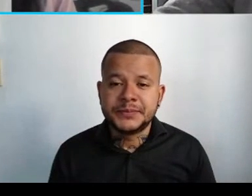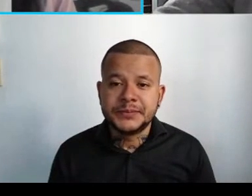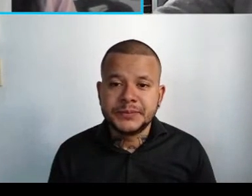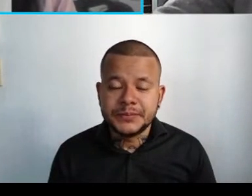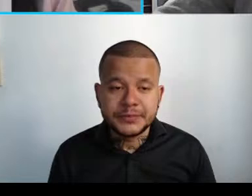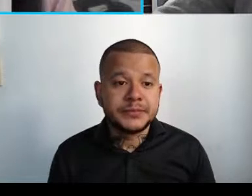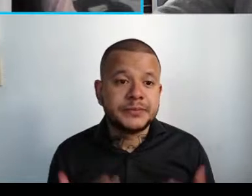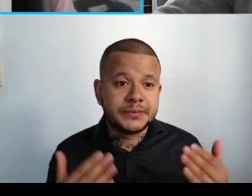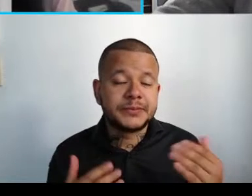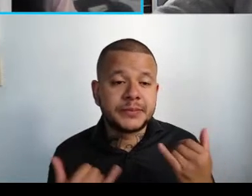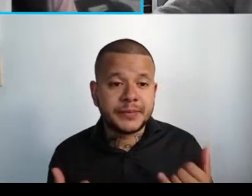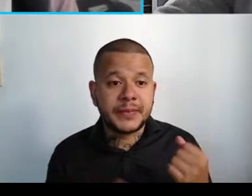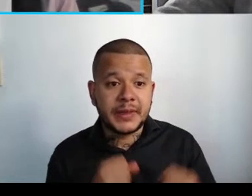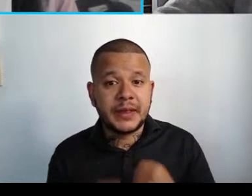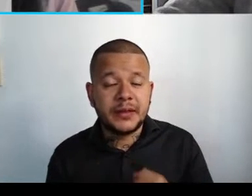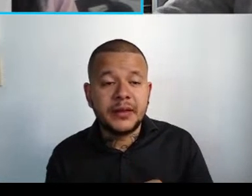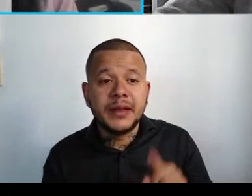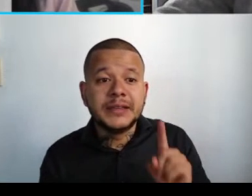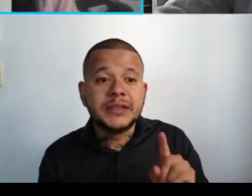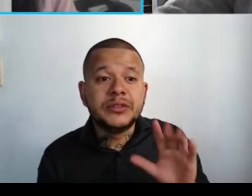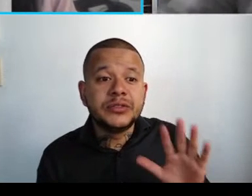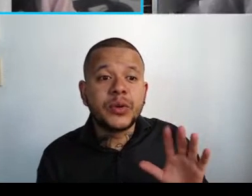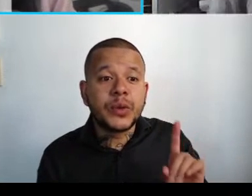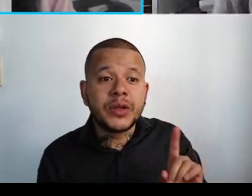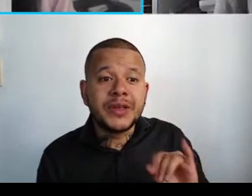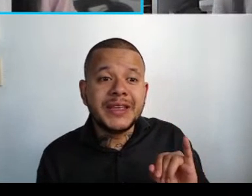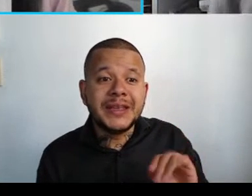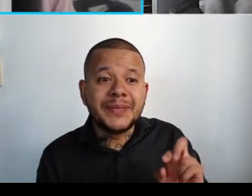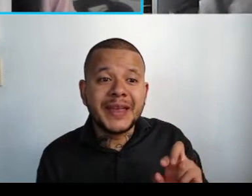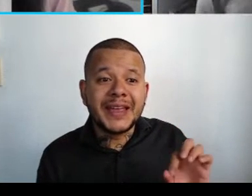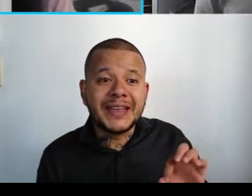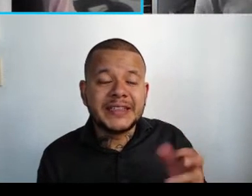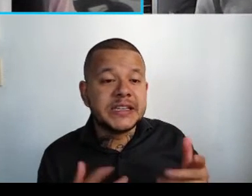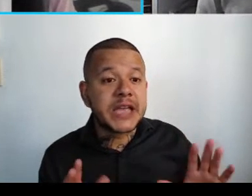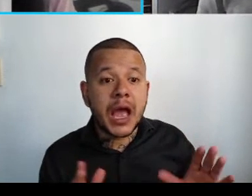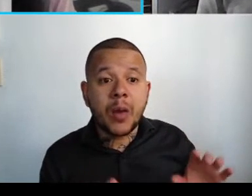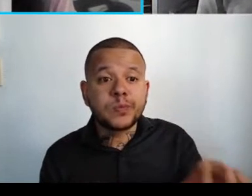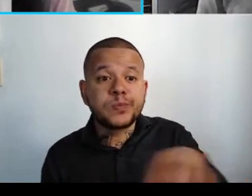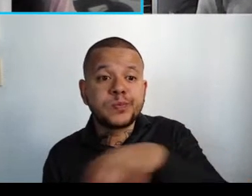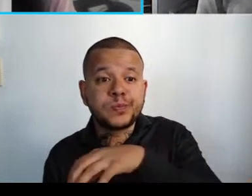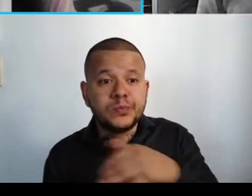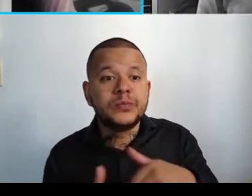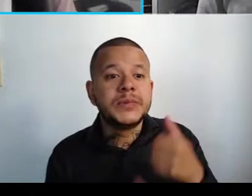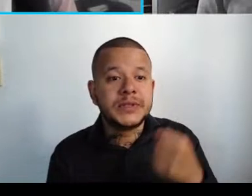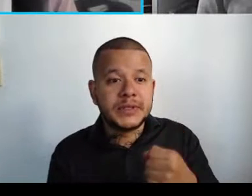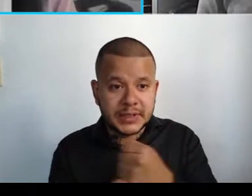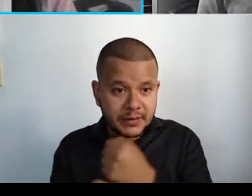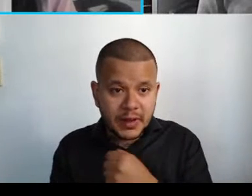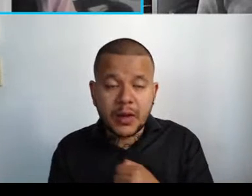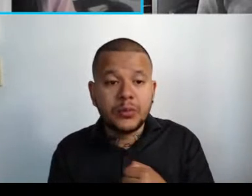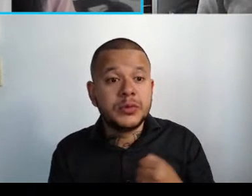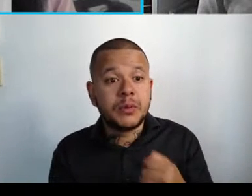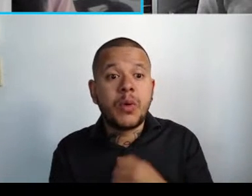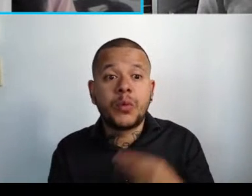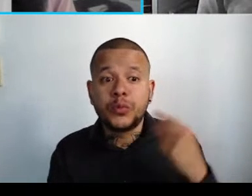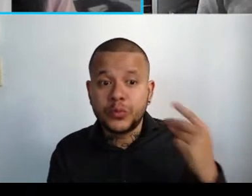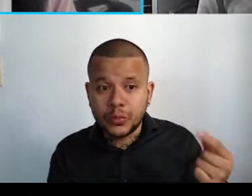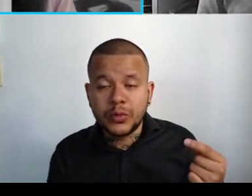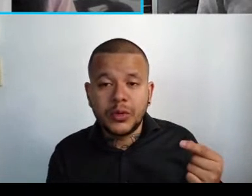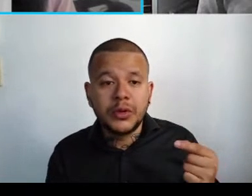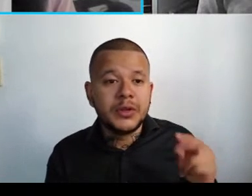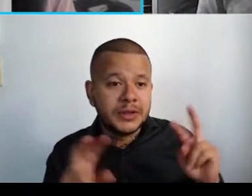este año 151 IPS han sido las que han empezado a trabajar con nosotros fuertemente el desarrollo